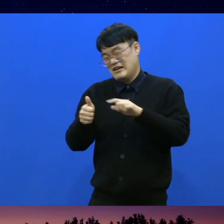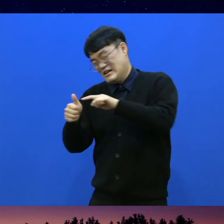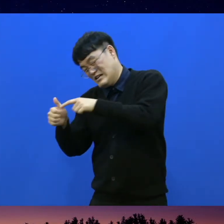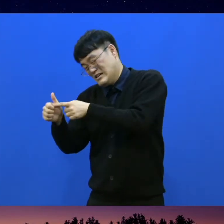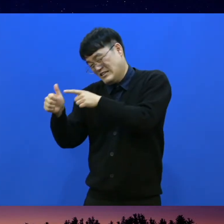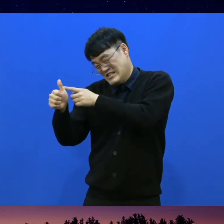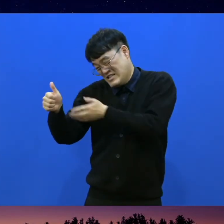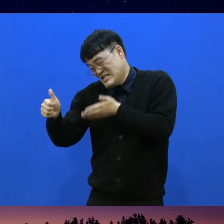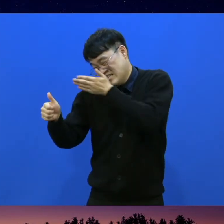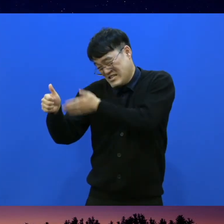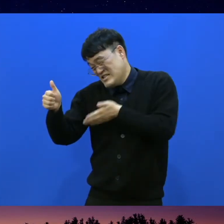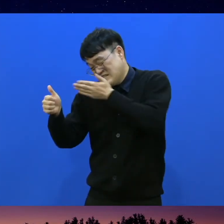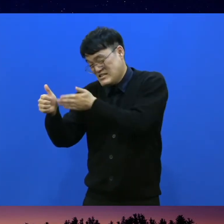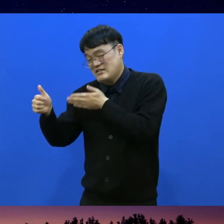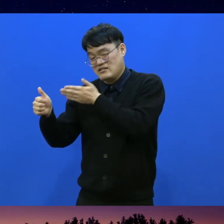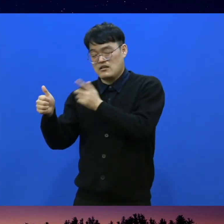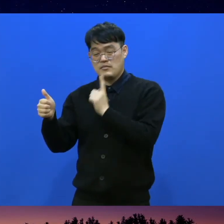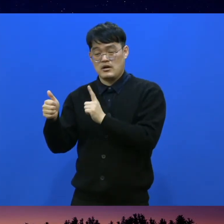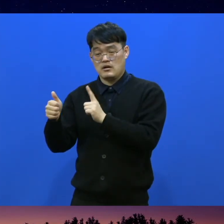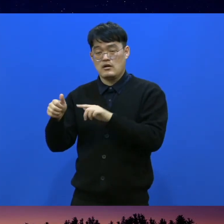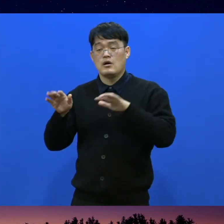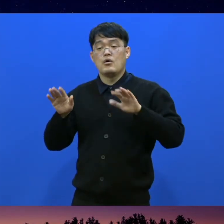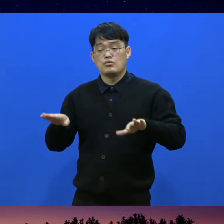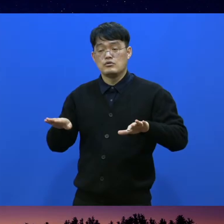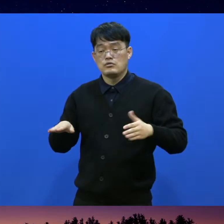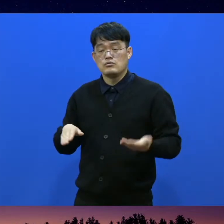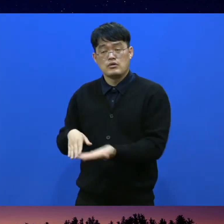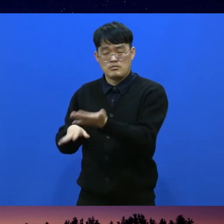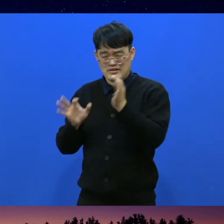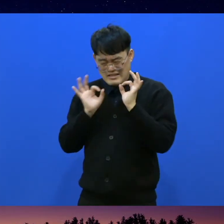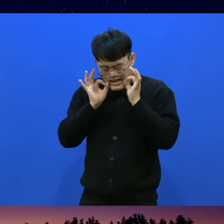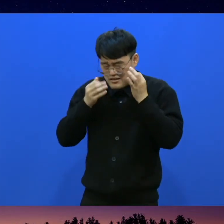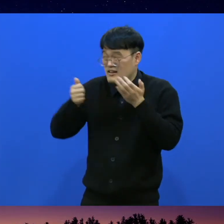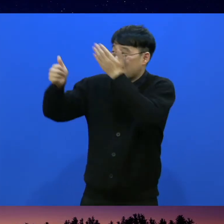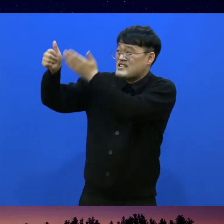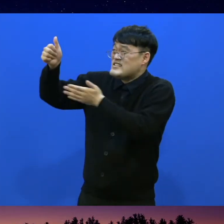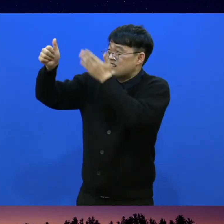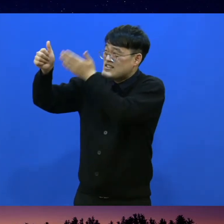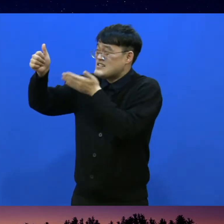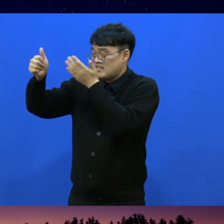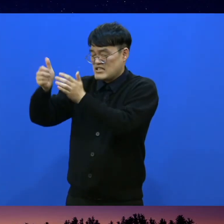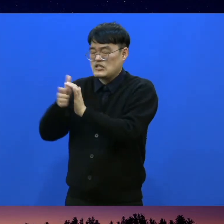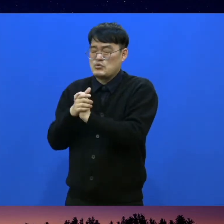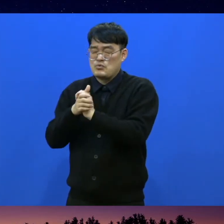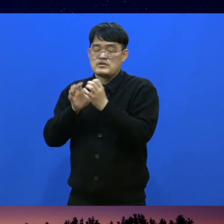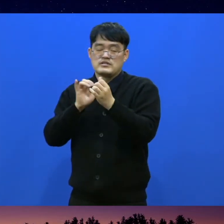여러분 오늘 이 밤에도 누가 응답을 받는가 하면요. 그런 간절한 기도 가는 사람들이에요.